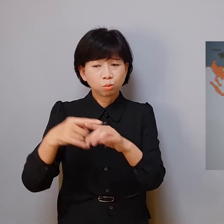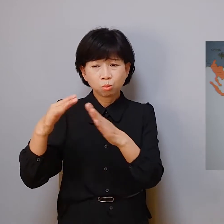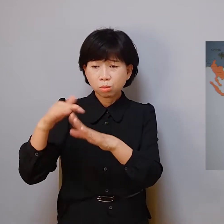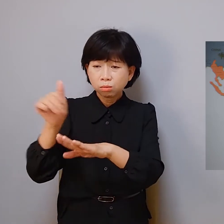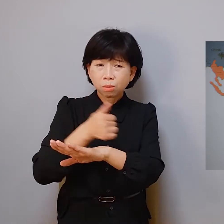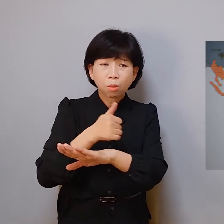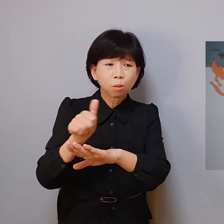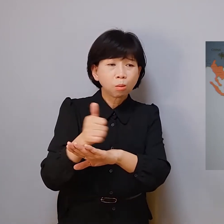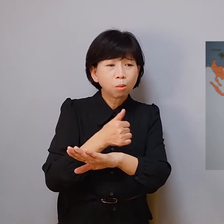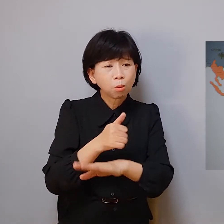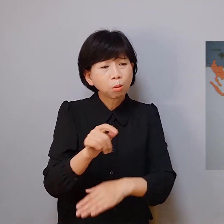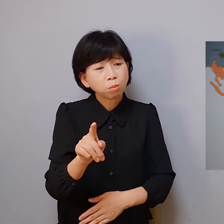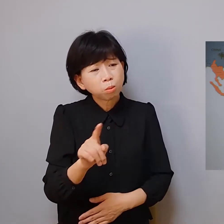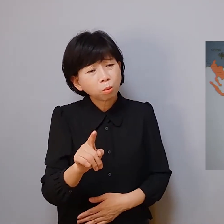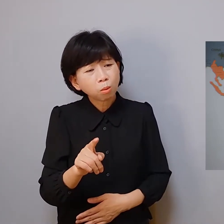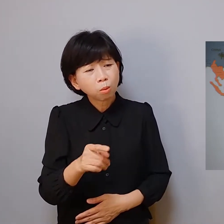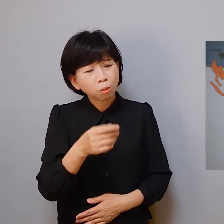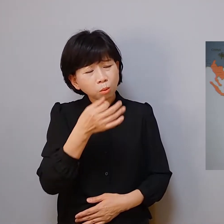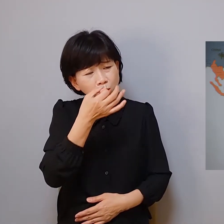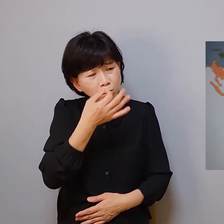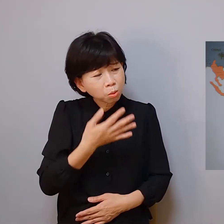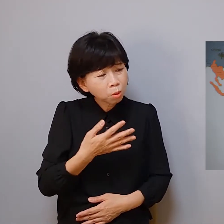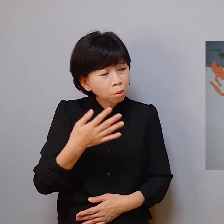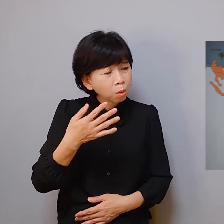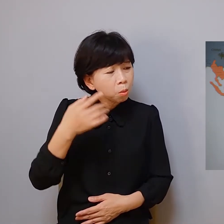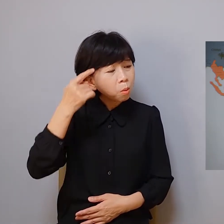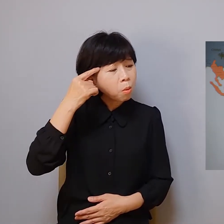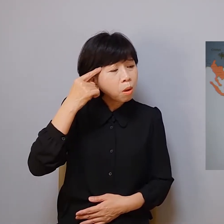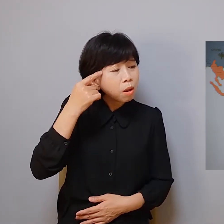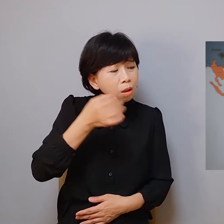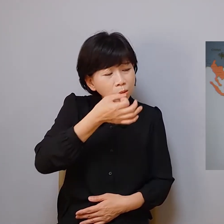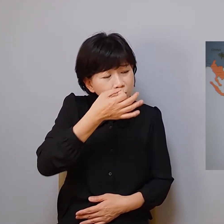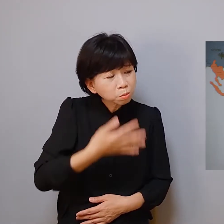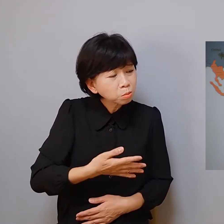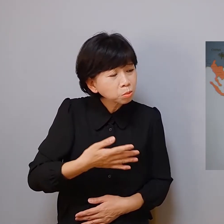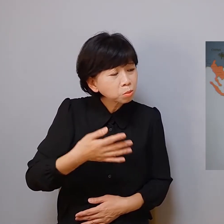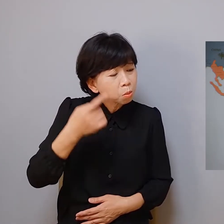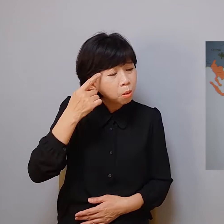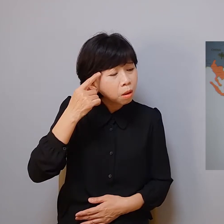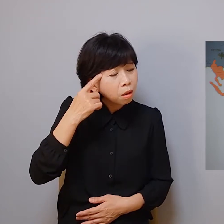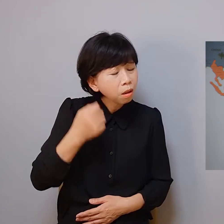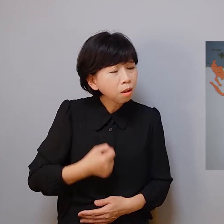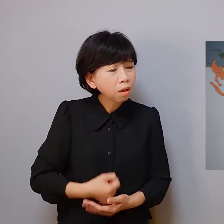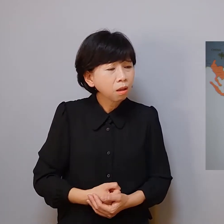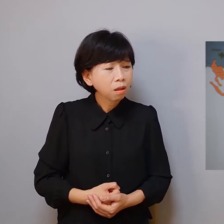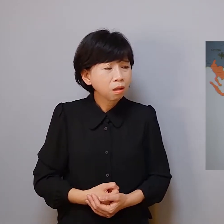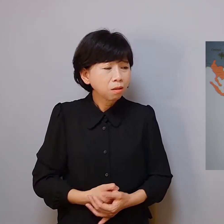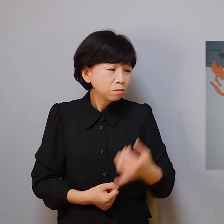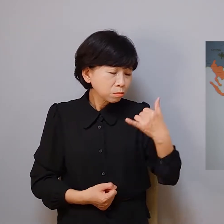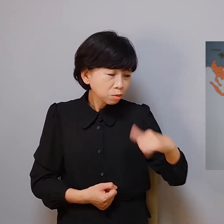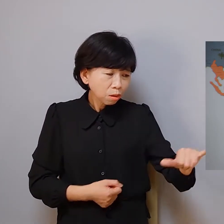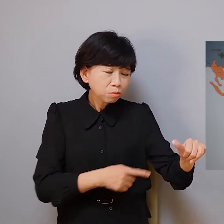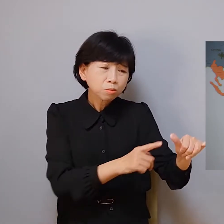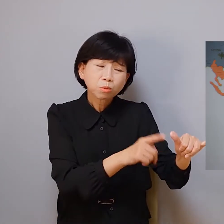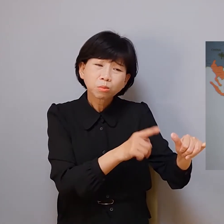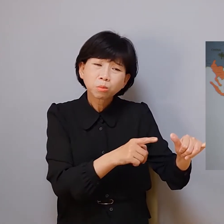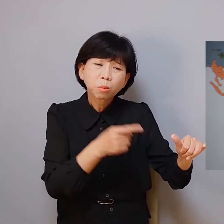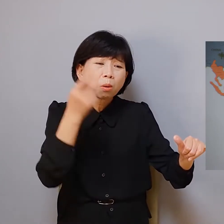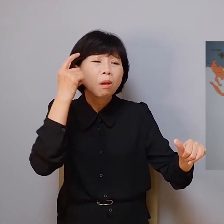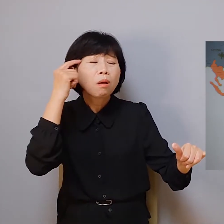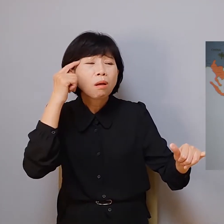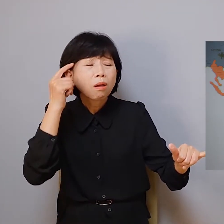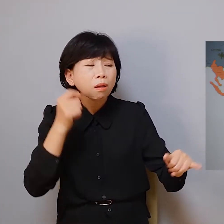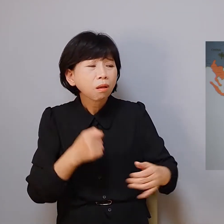교회 다닌다면서 뭘 그렇게 힘들어해? 왜 자식이 교회 다니는데 그 모양이 됐어?